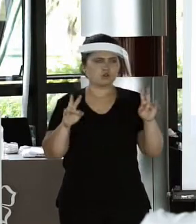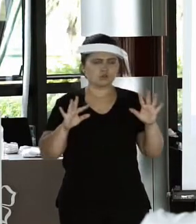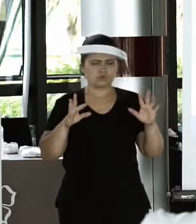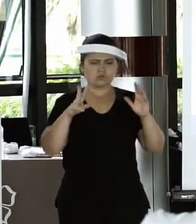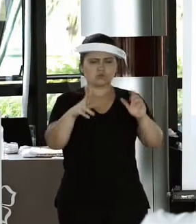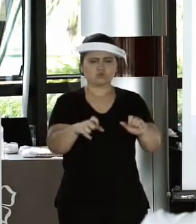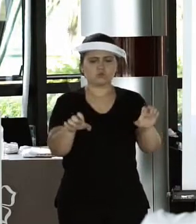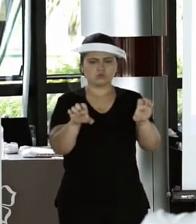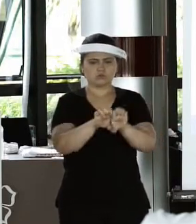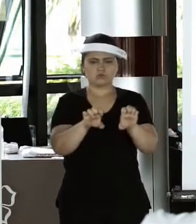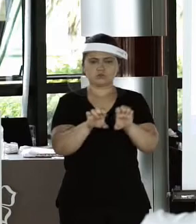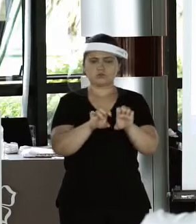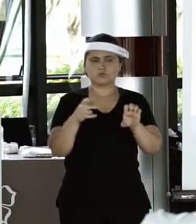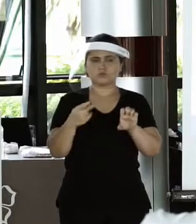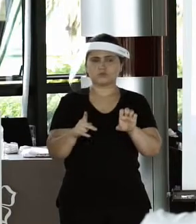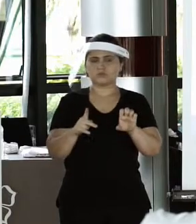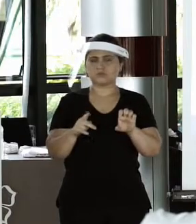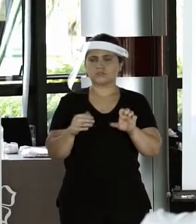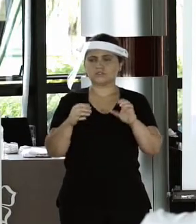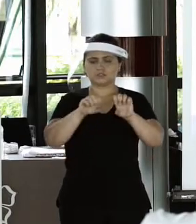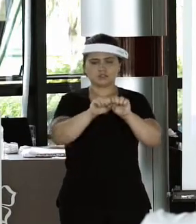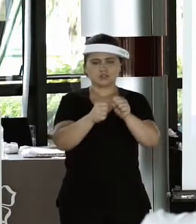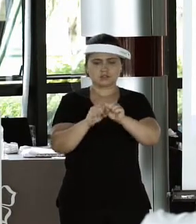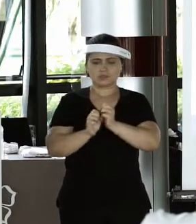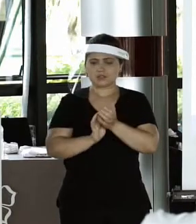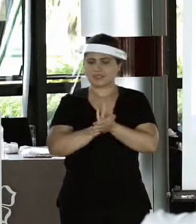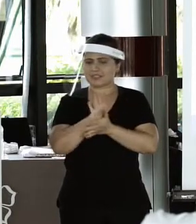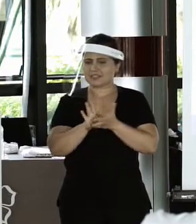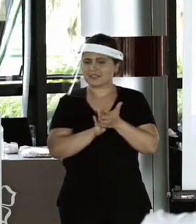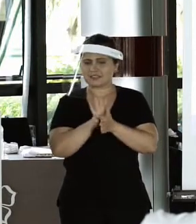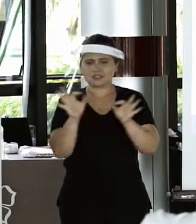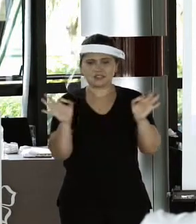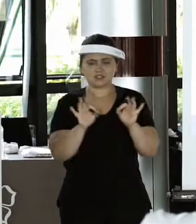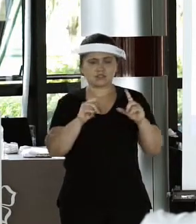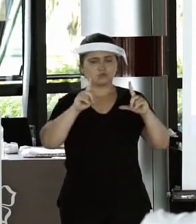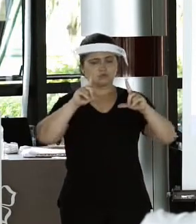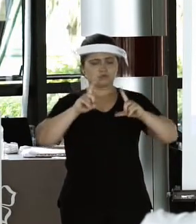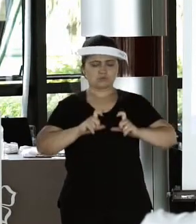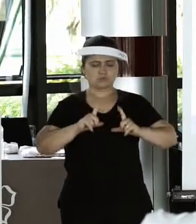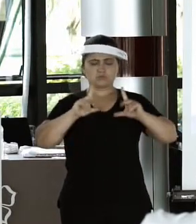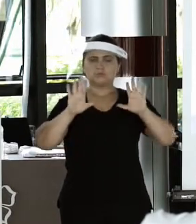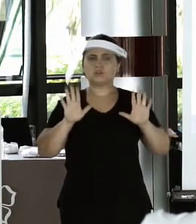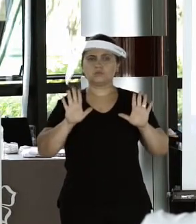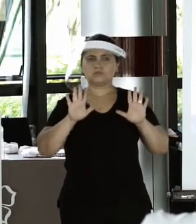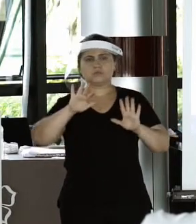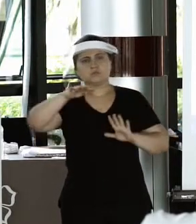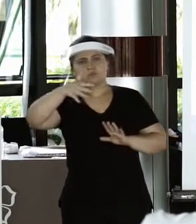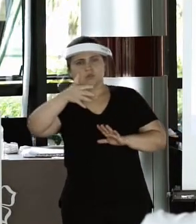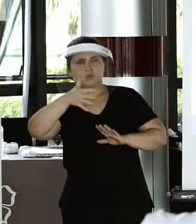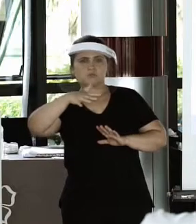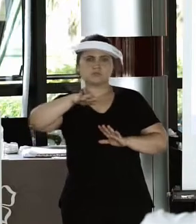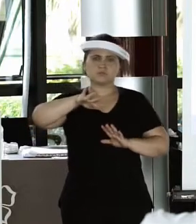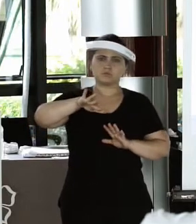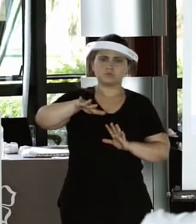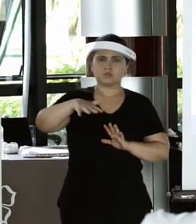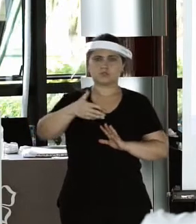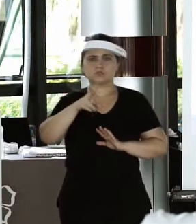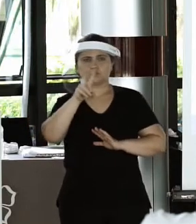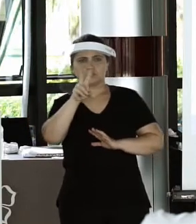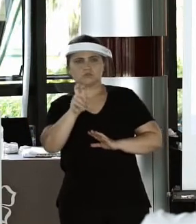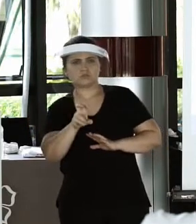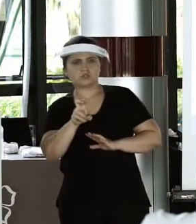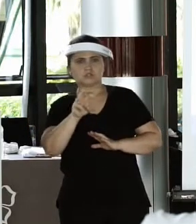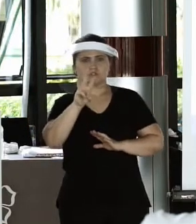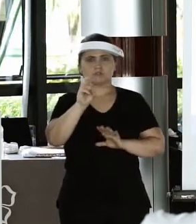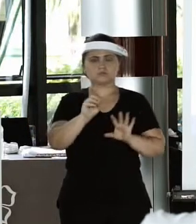elementos estruturais dele, sem quebrar, sem fazer nada. Tirando uma foto a mais ou menos ali